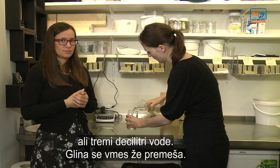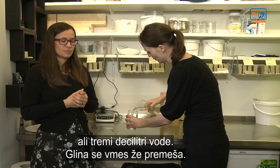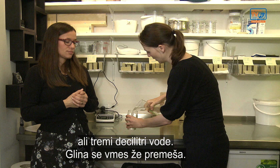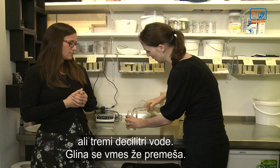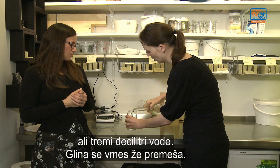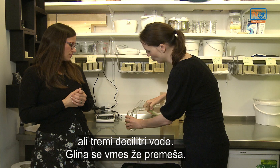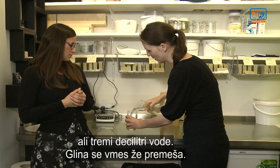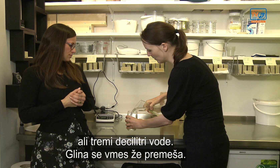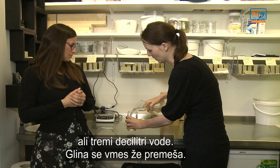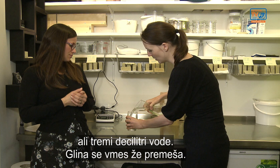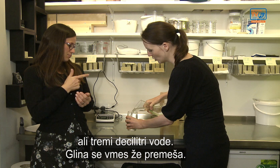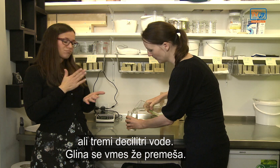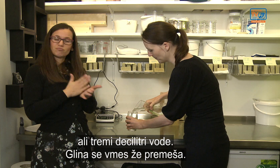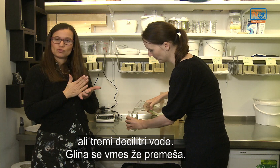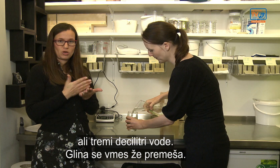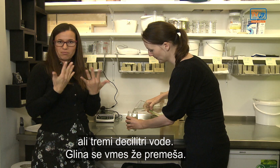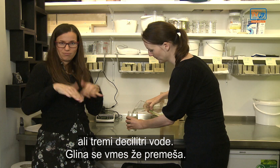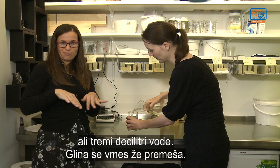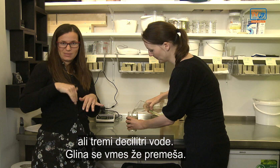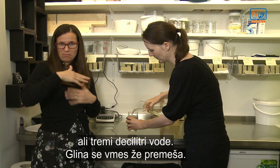Se glina že vmes premeša.